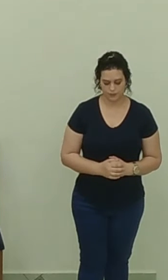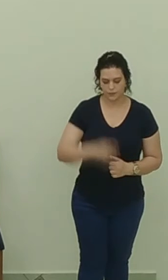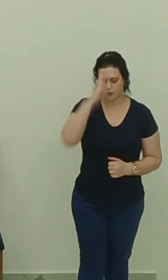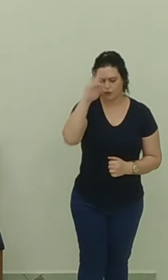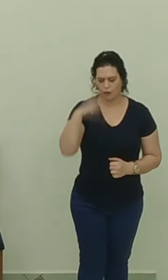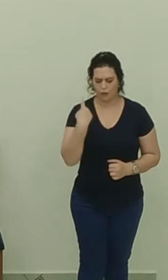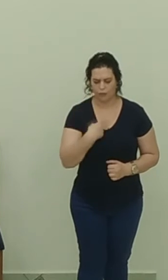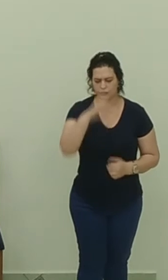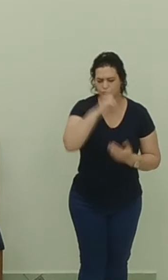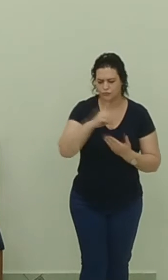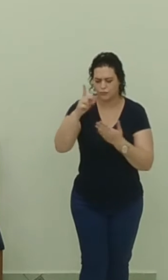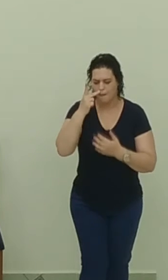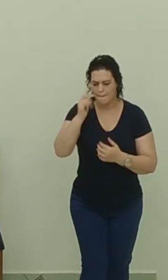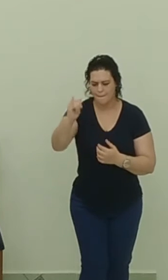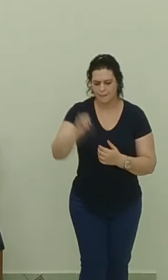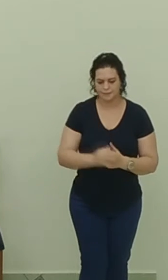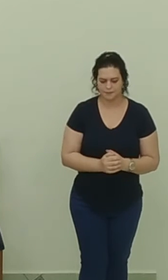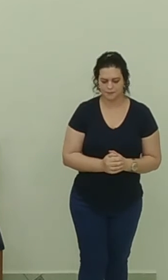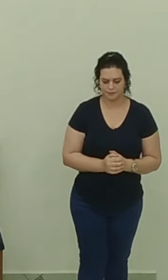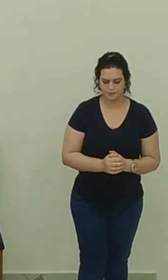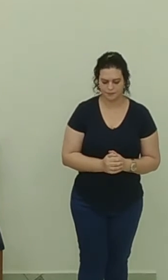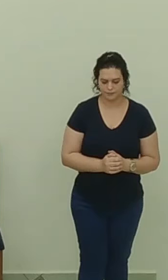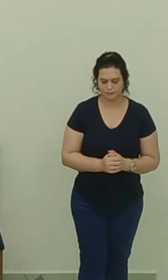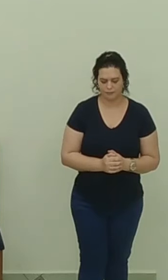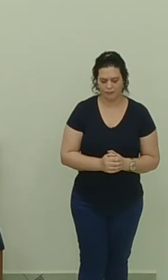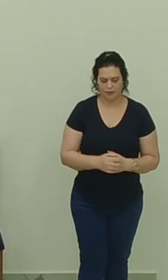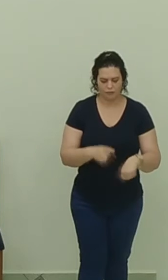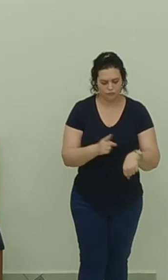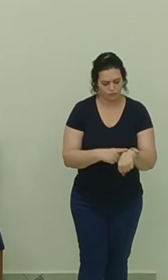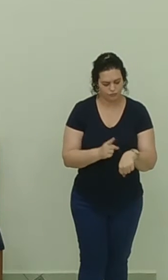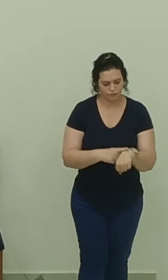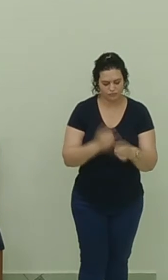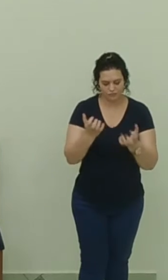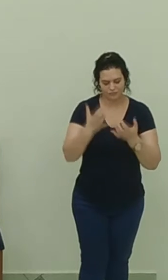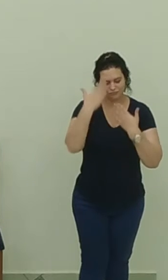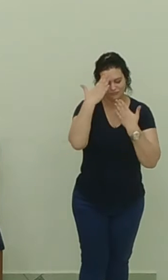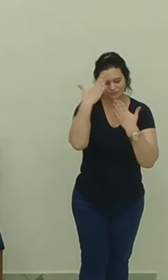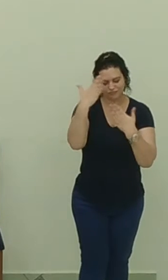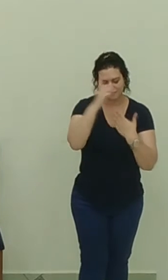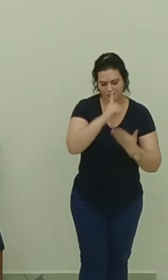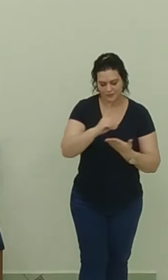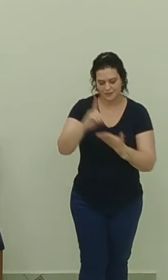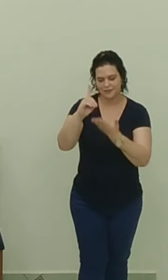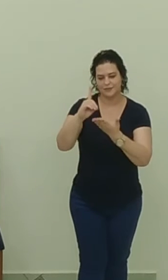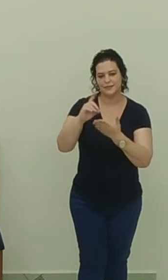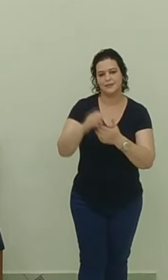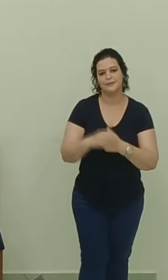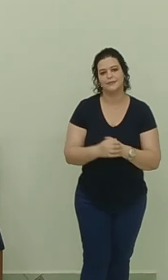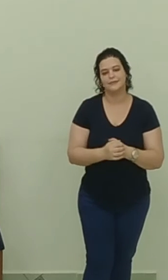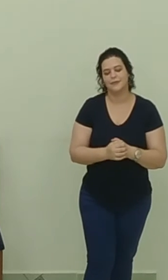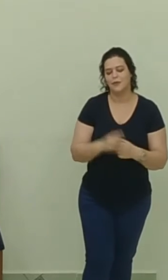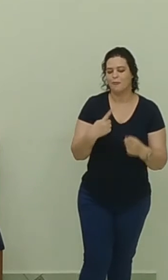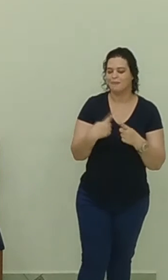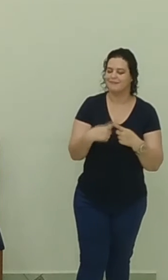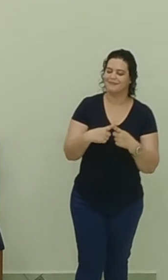Senhor nosso Deus, nosso Pai, nesse momento, Pai, queremos te agradecer, ó Deus, pela alegria